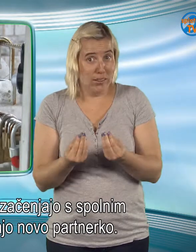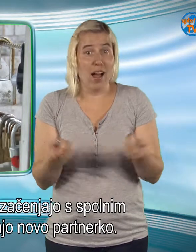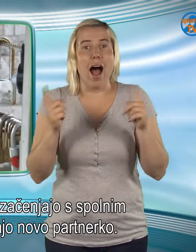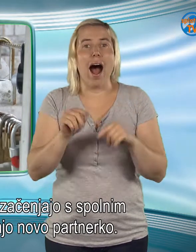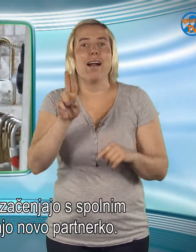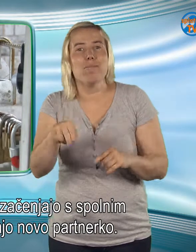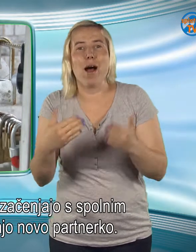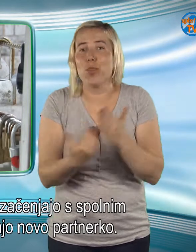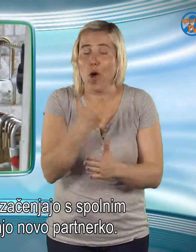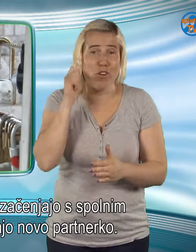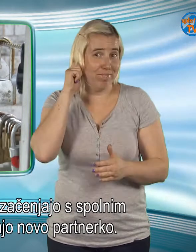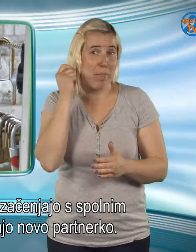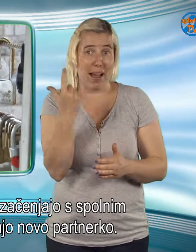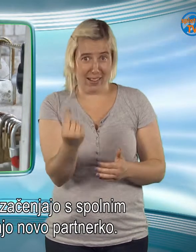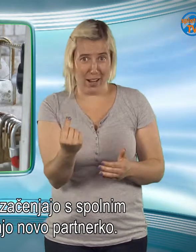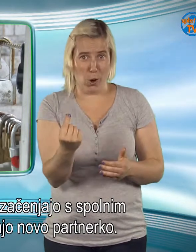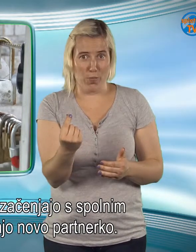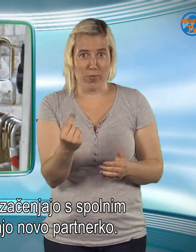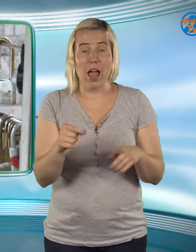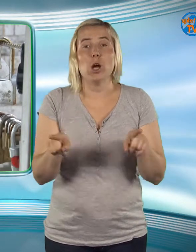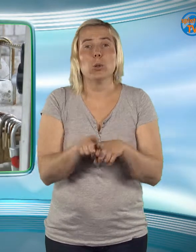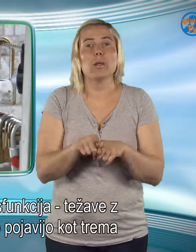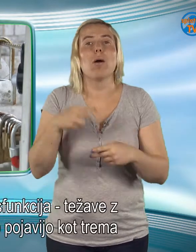ali imajo novo partnerko.